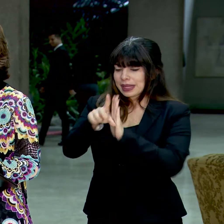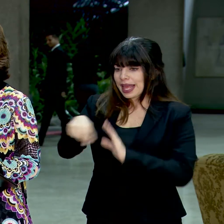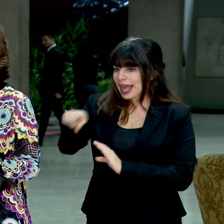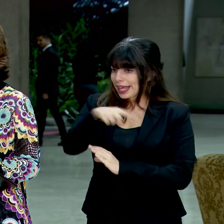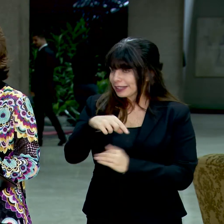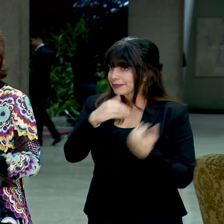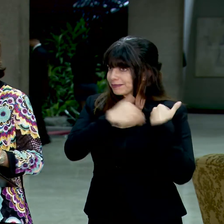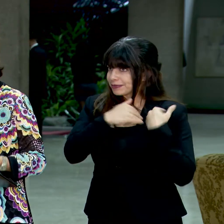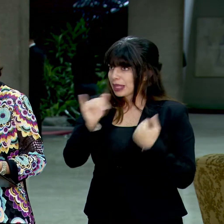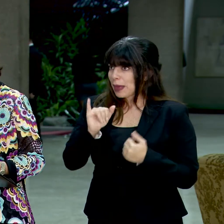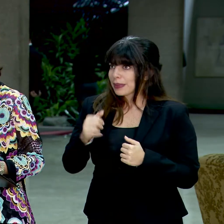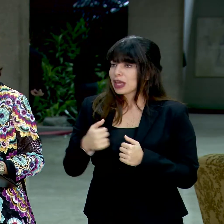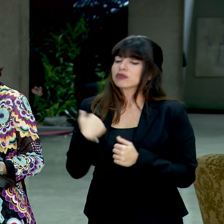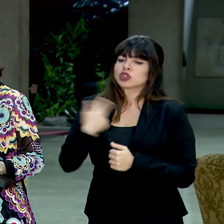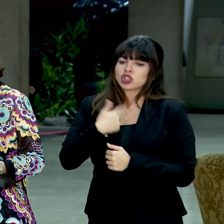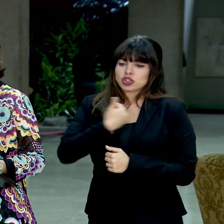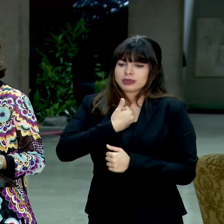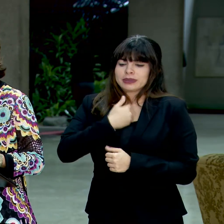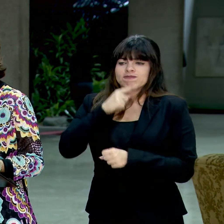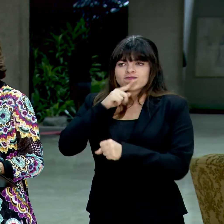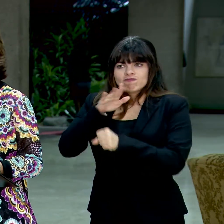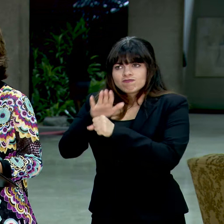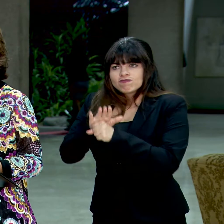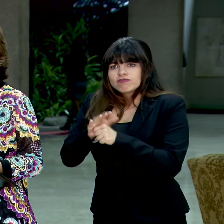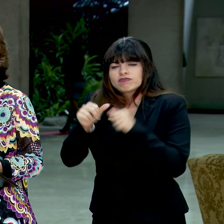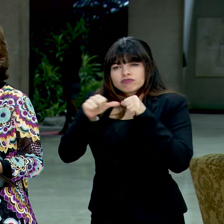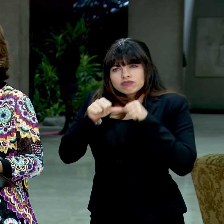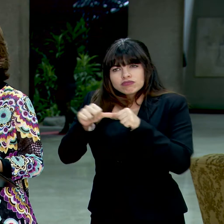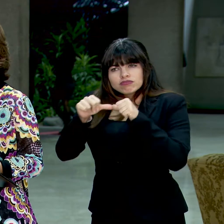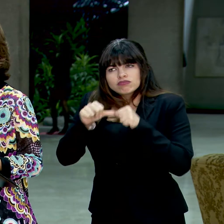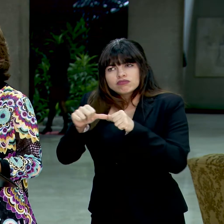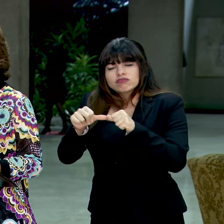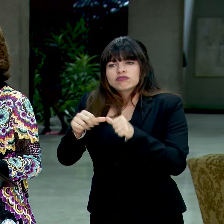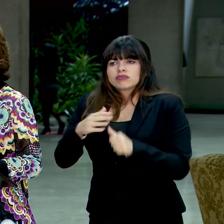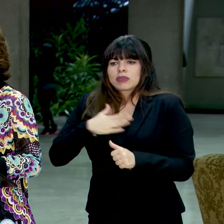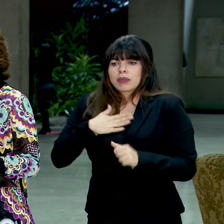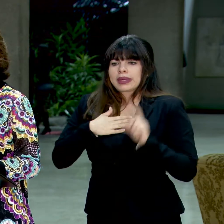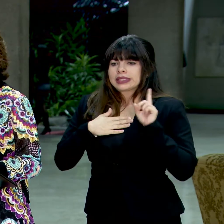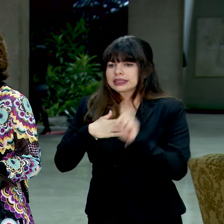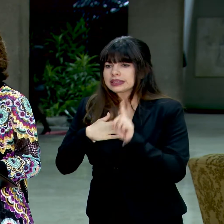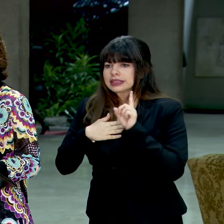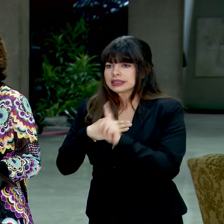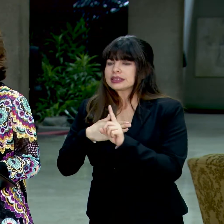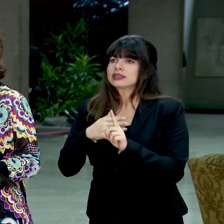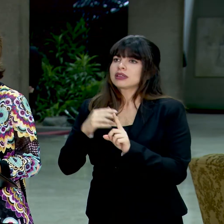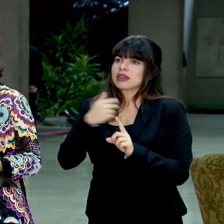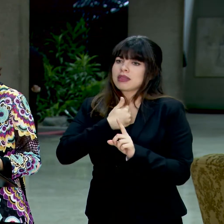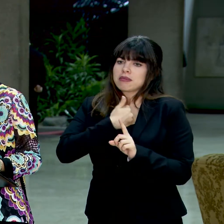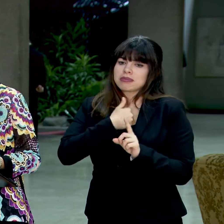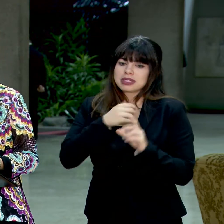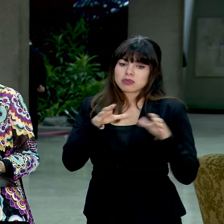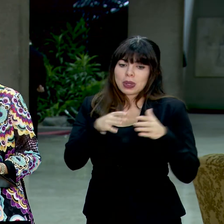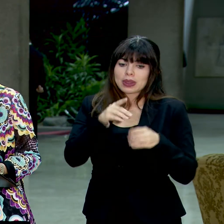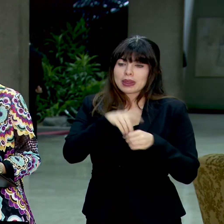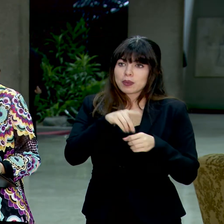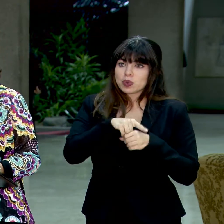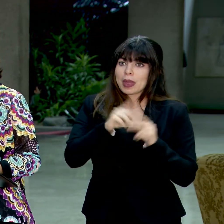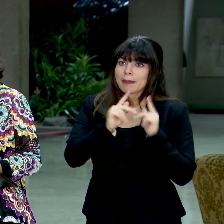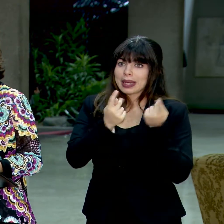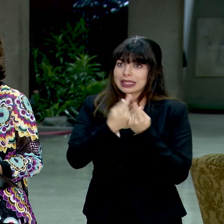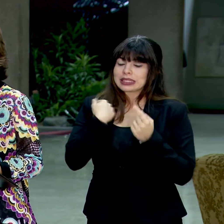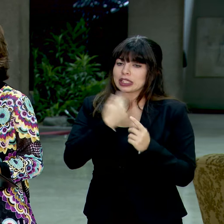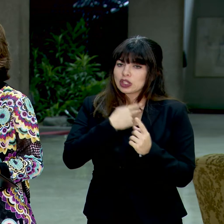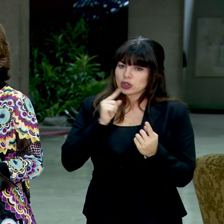Asamblea. Nos comprometemos a mantener nuestra presencia frente a nuestros respectivos diputados y